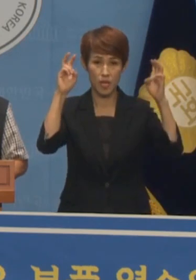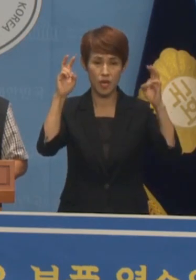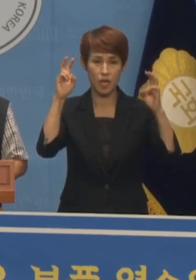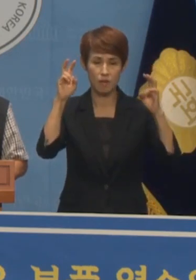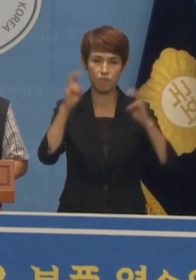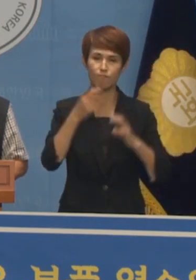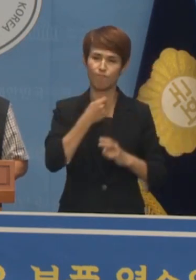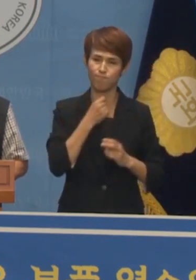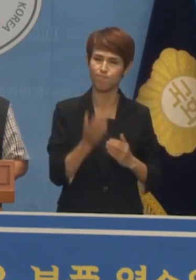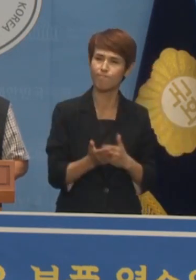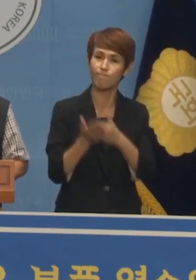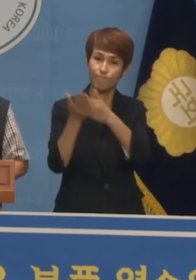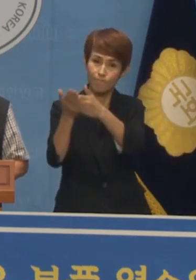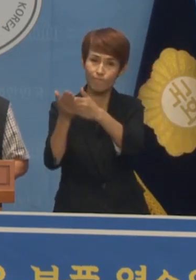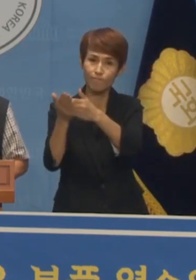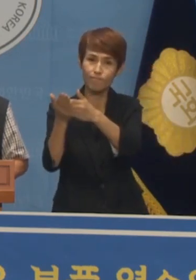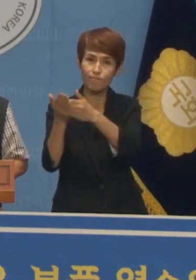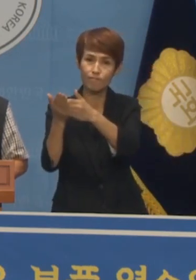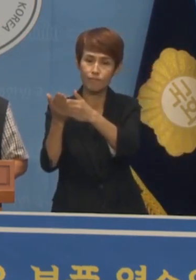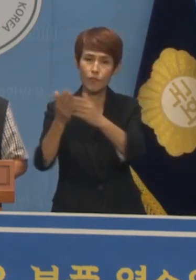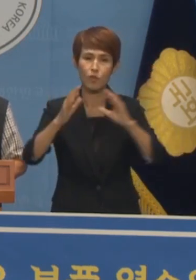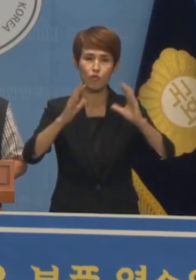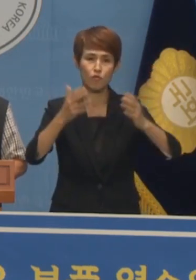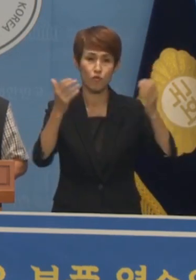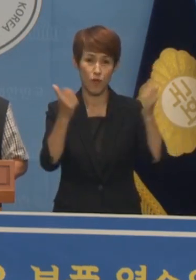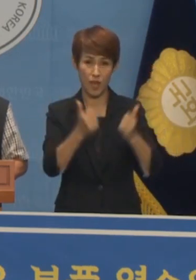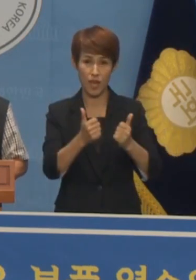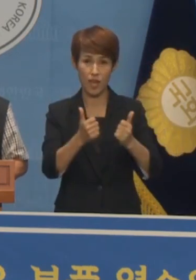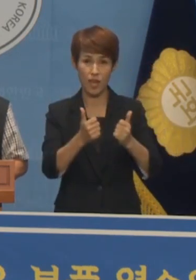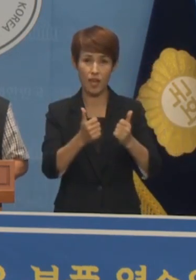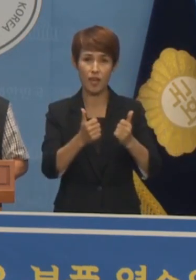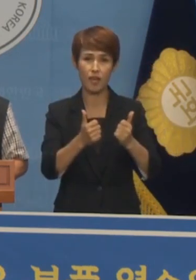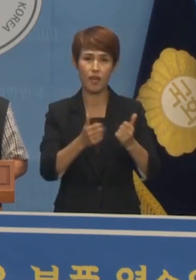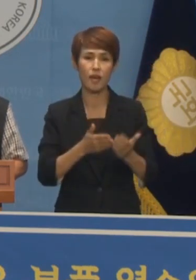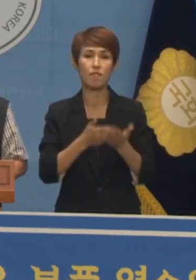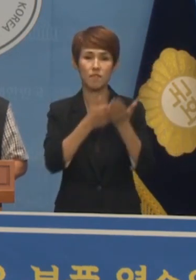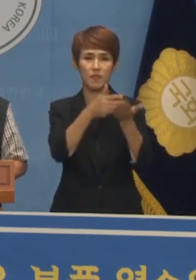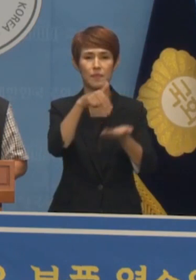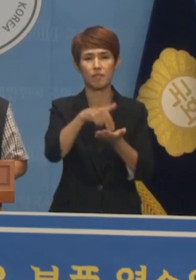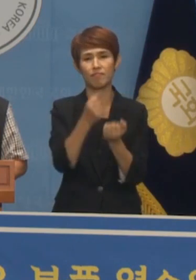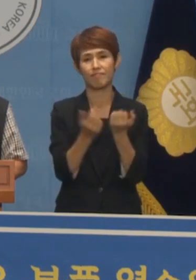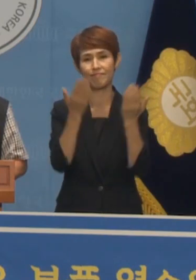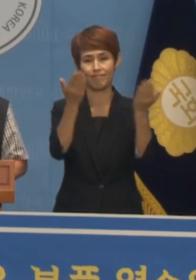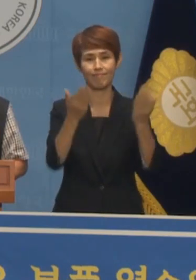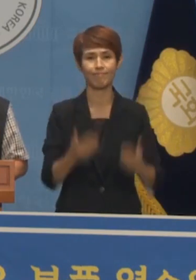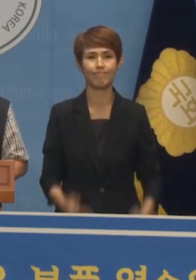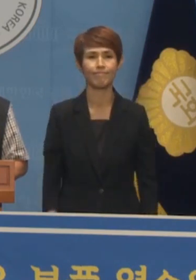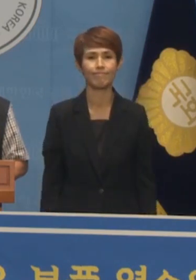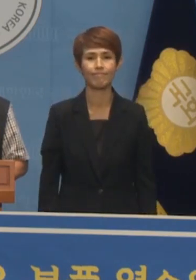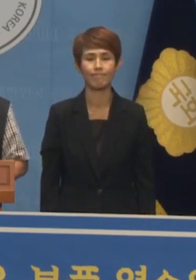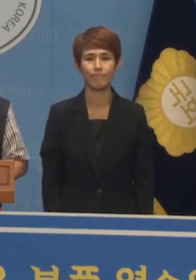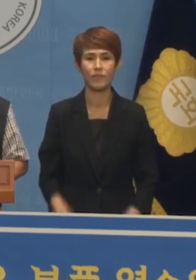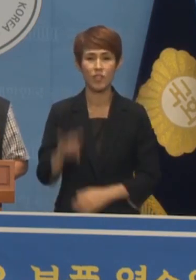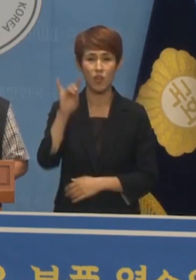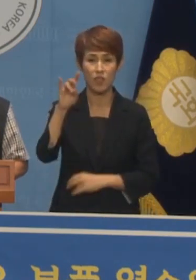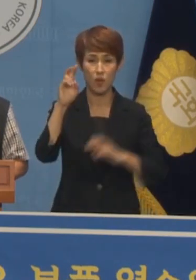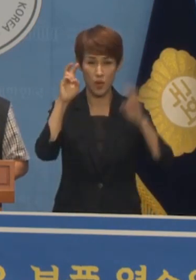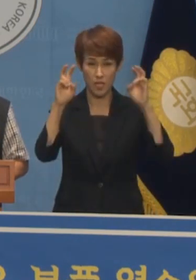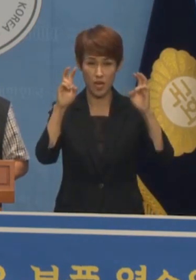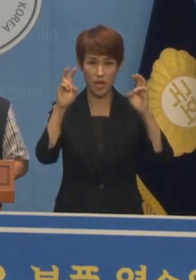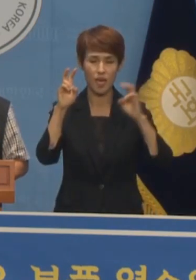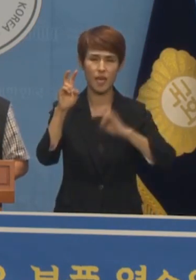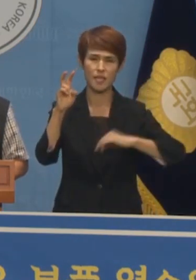요구하는 말씀드리는 요구와 국회에 촉구하는 간략한 입장만 전달하도록 하겠습니다. 현대자동차 그룹의